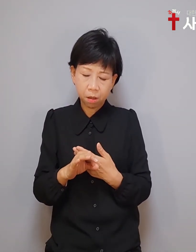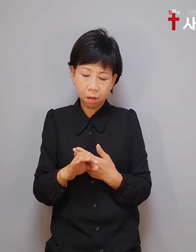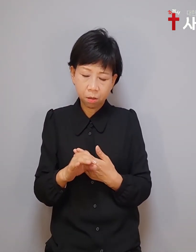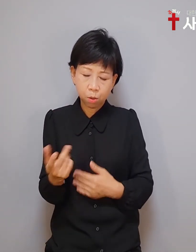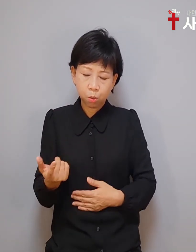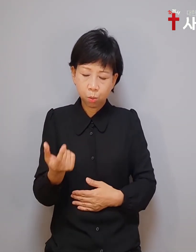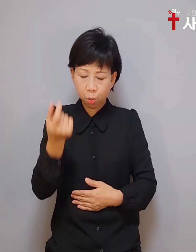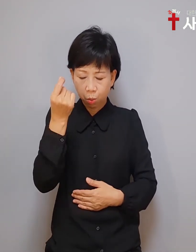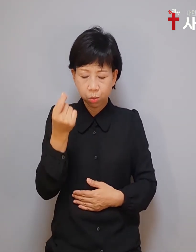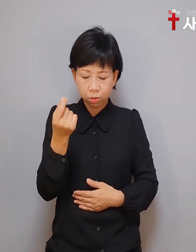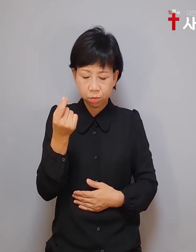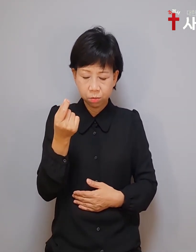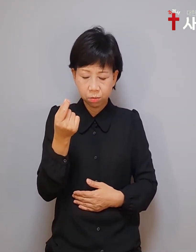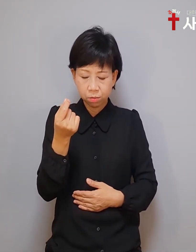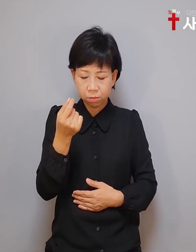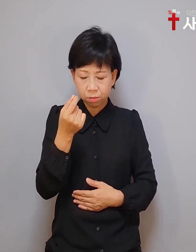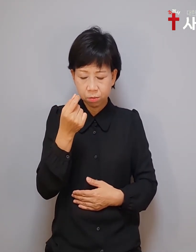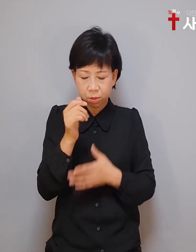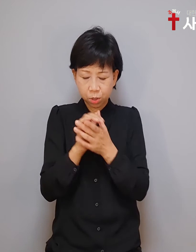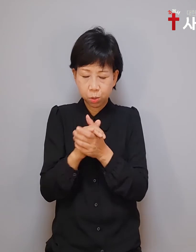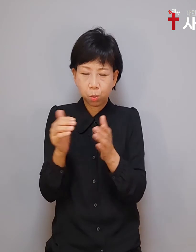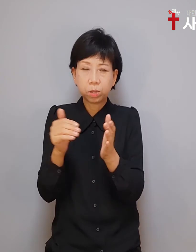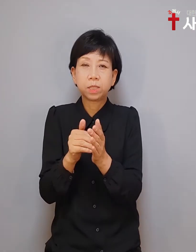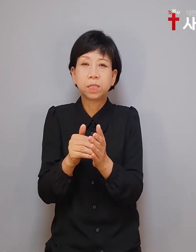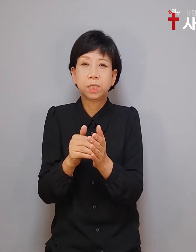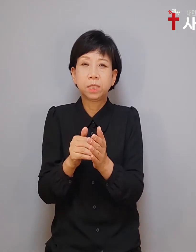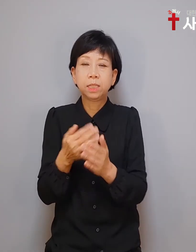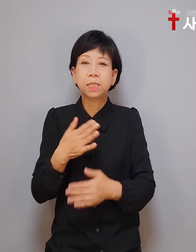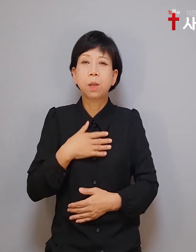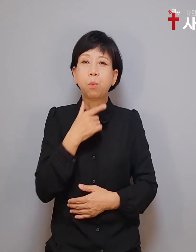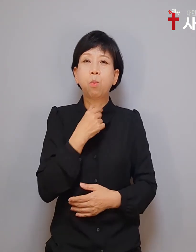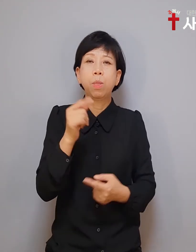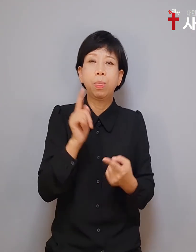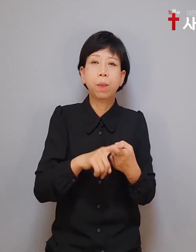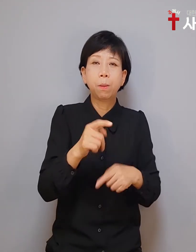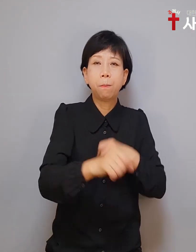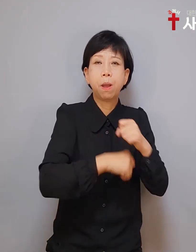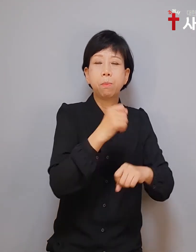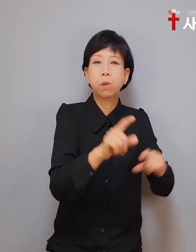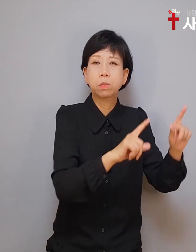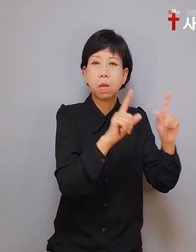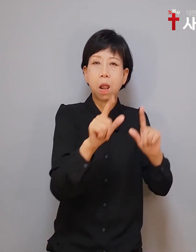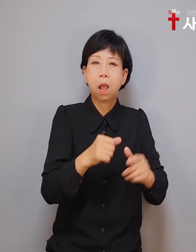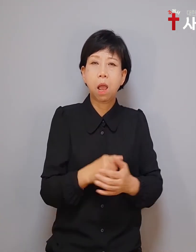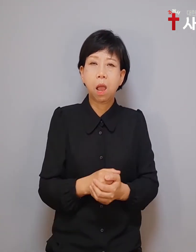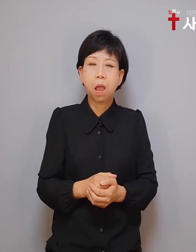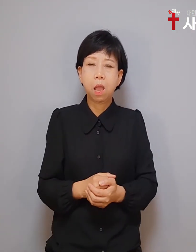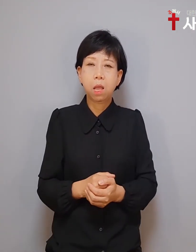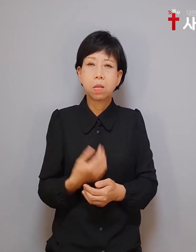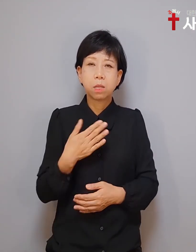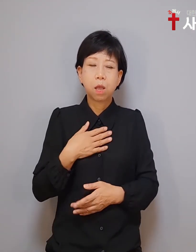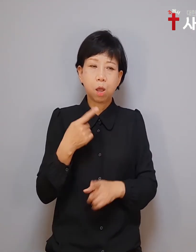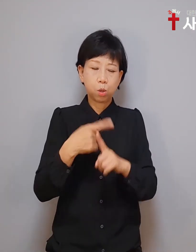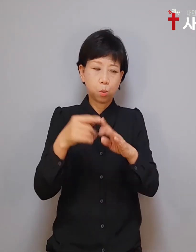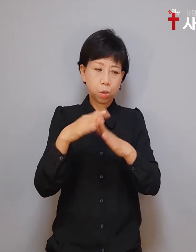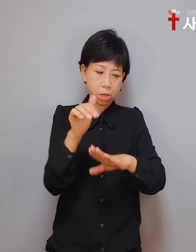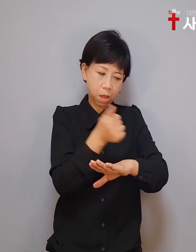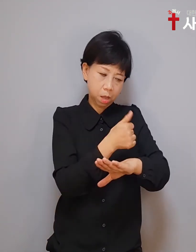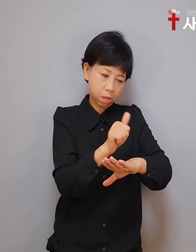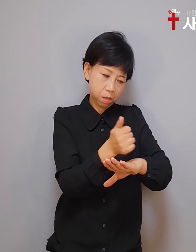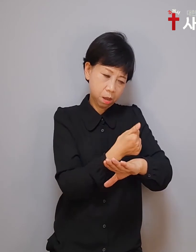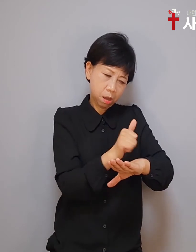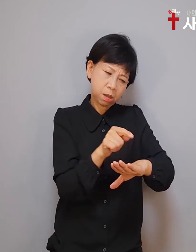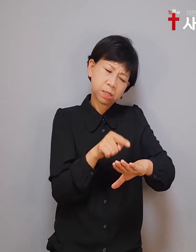자기 마음대로 사는 거죠. 예를 들어 이렇습니다. 출석하는 교회가 메마르게 느껴지면 하나님께 묻지도 않고